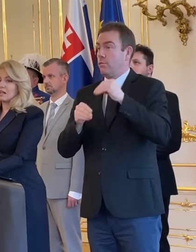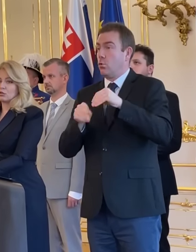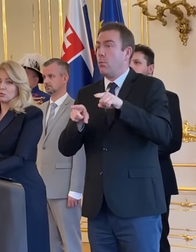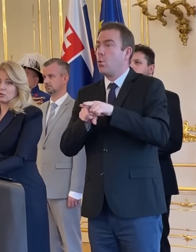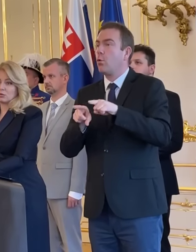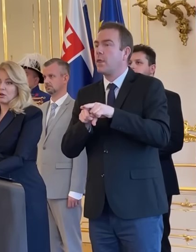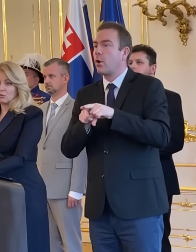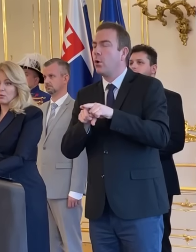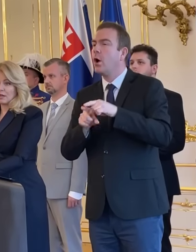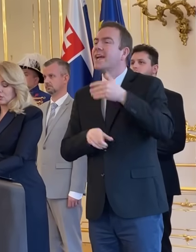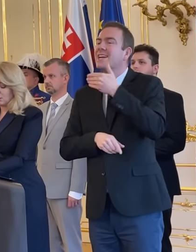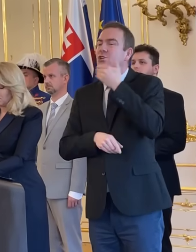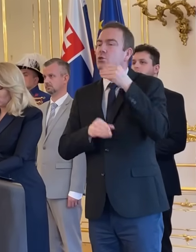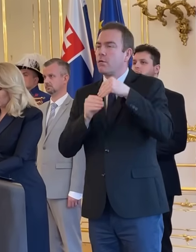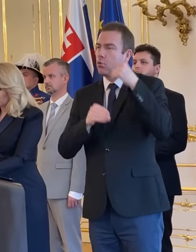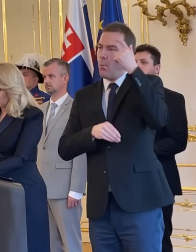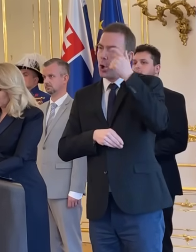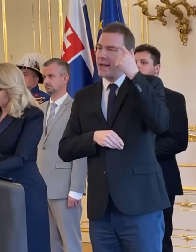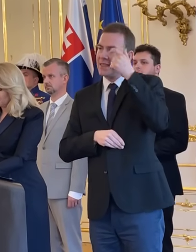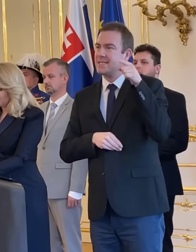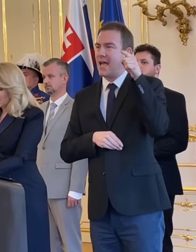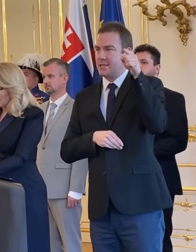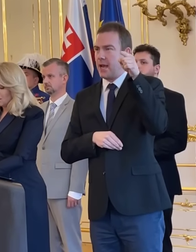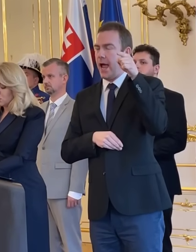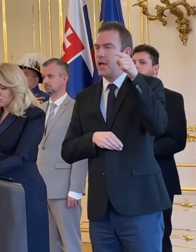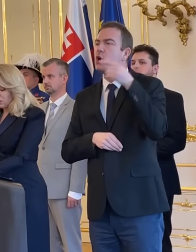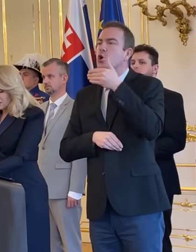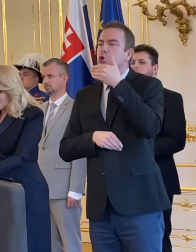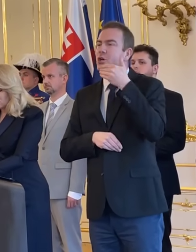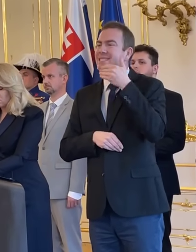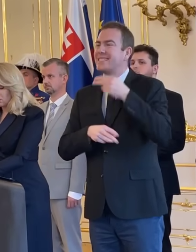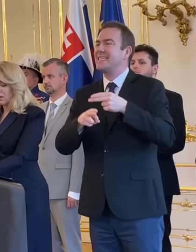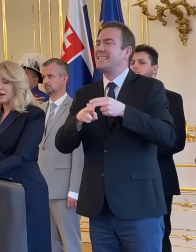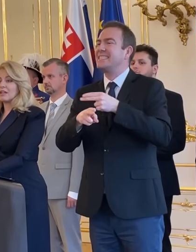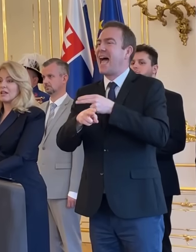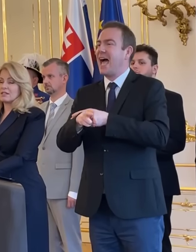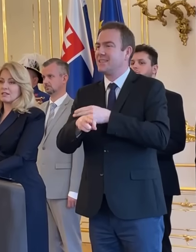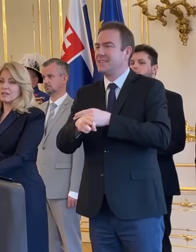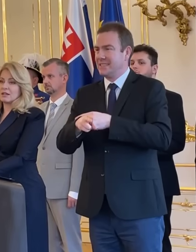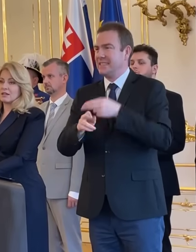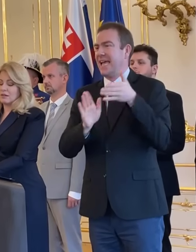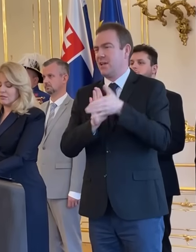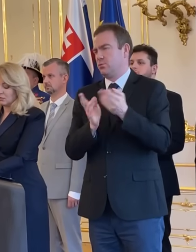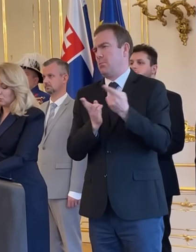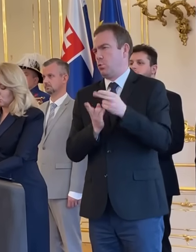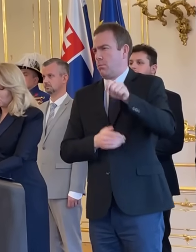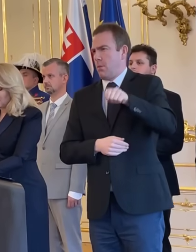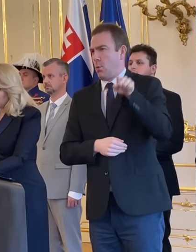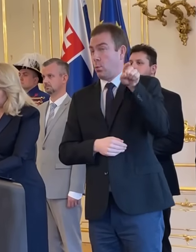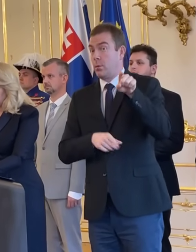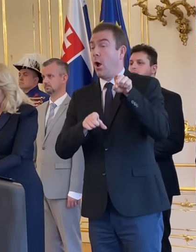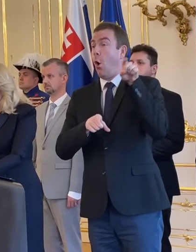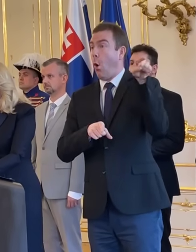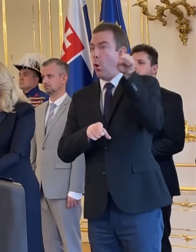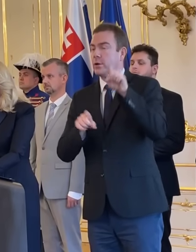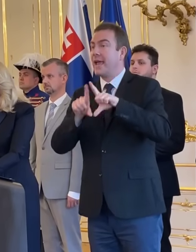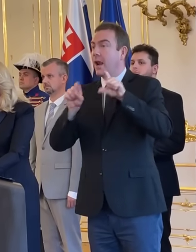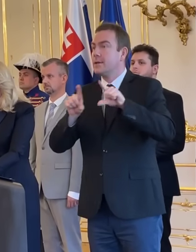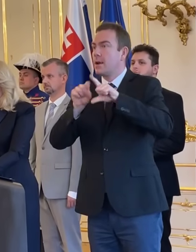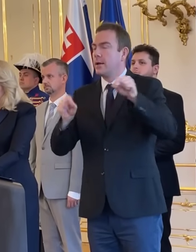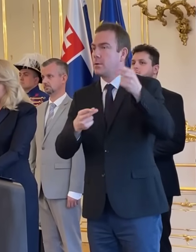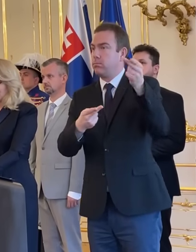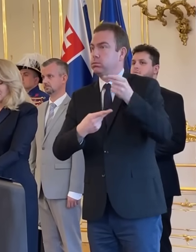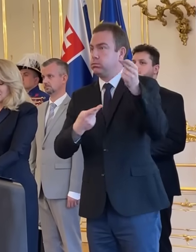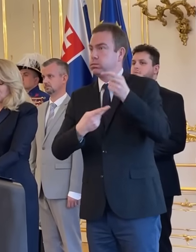českých státnych zástupcov, teda obdoba našich prokurátorov. Vo svojich listoch a vyhláseniach vyjadrujú obavy a